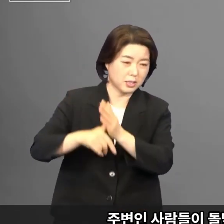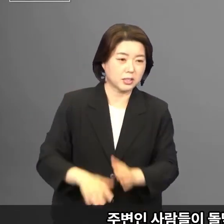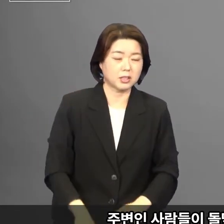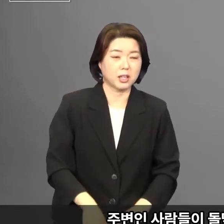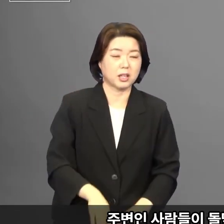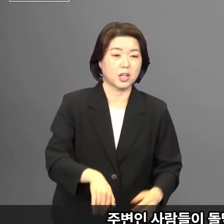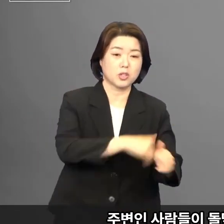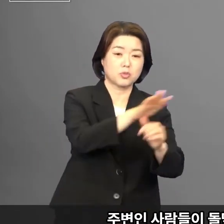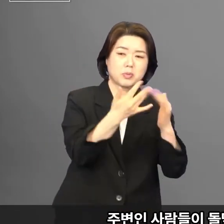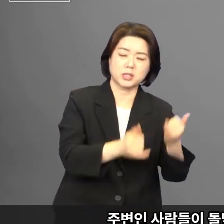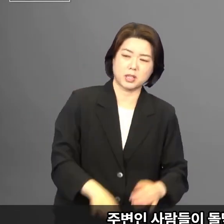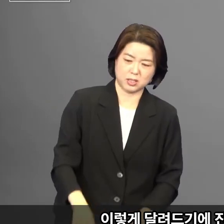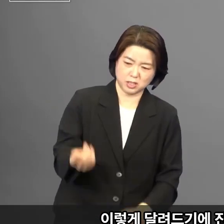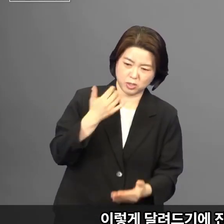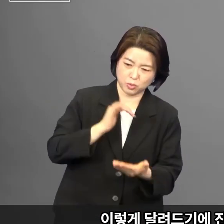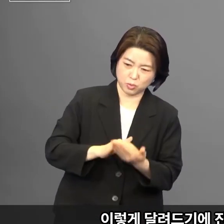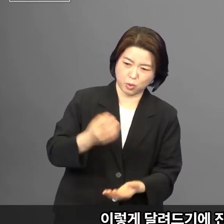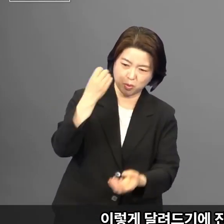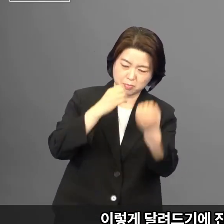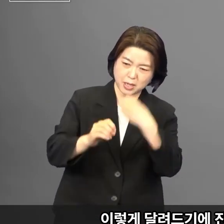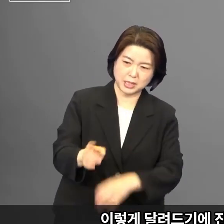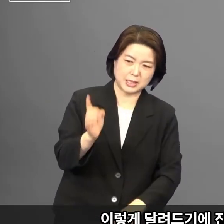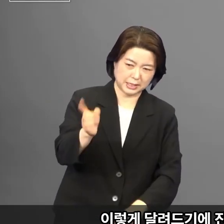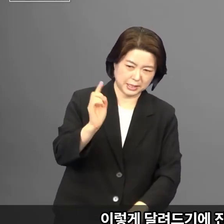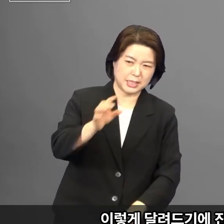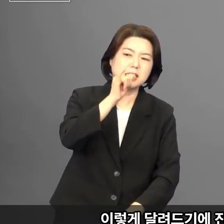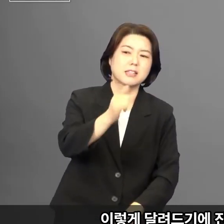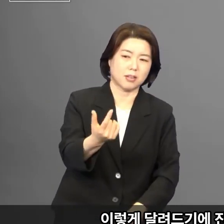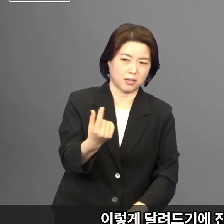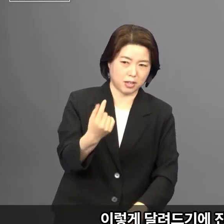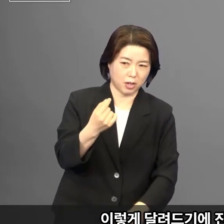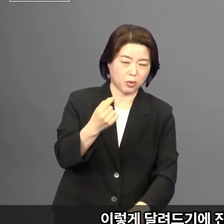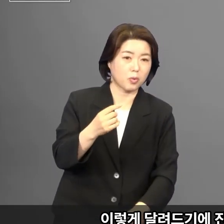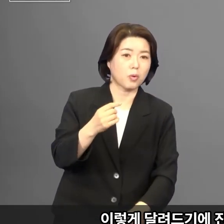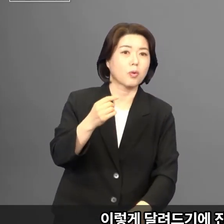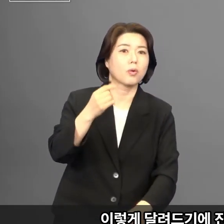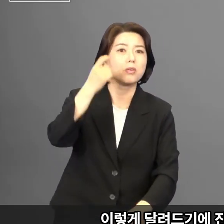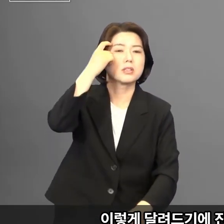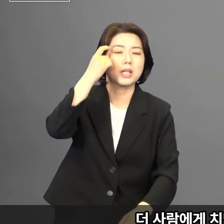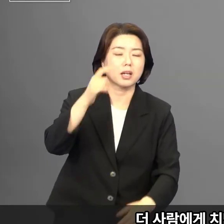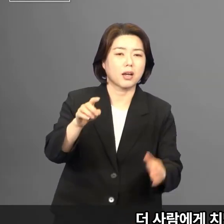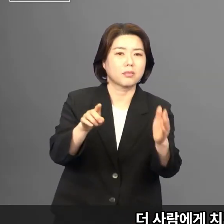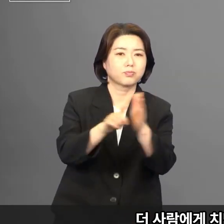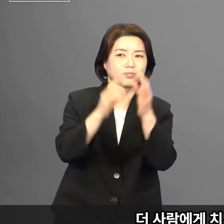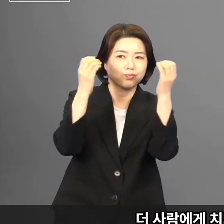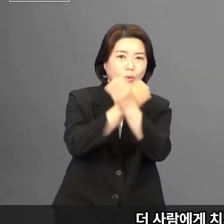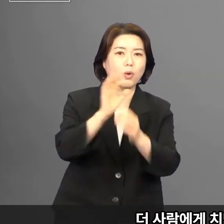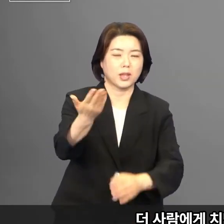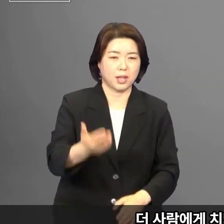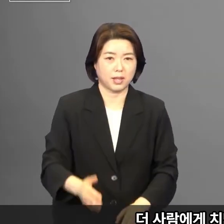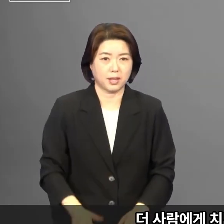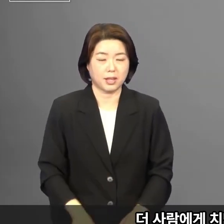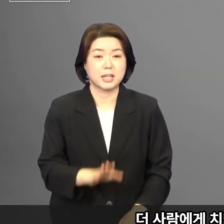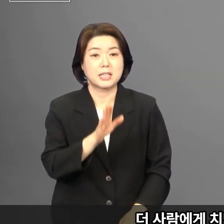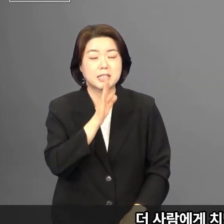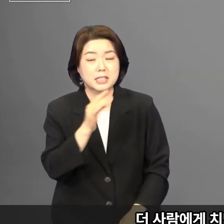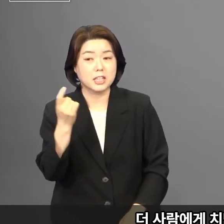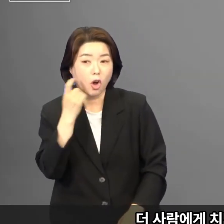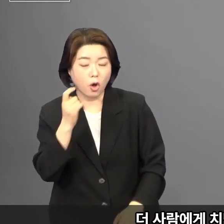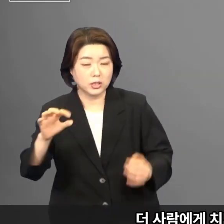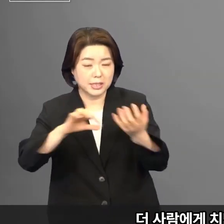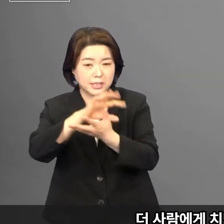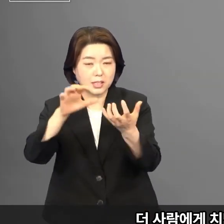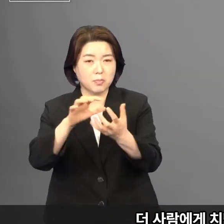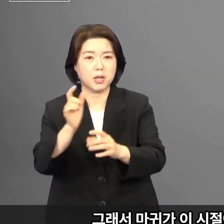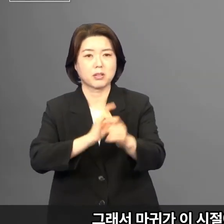맞을 짓을 했으니까 했겠지. 이렇게 달려들기에 진실과 거짓이 섞여 있는 것은 더 사람에게